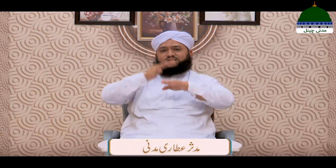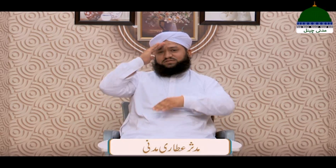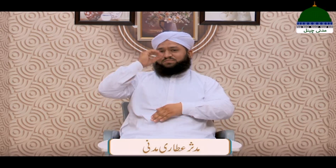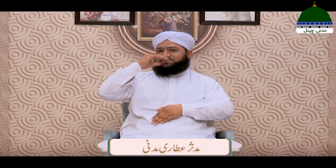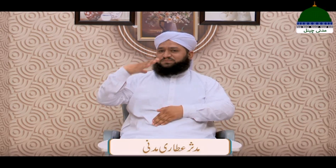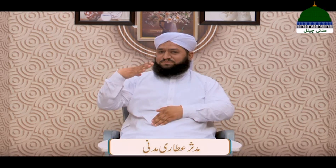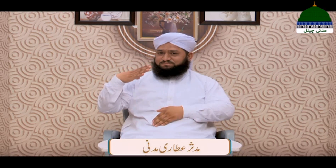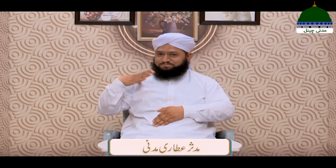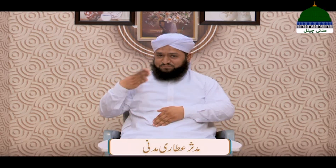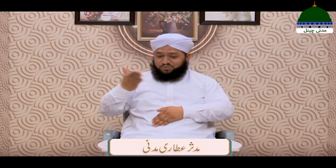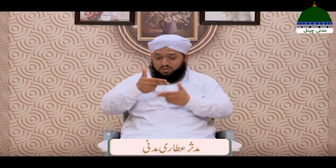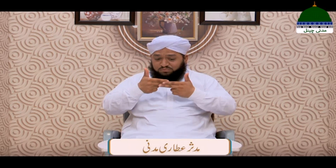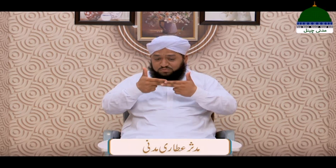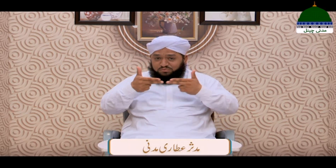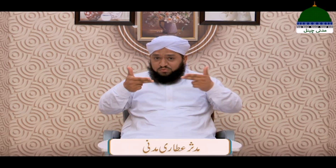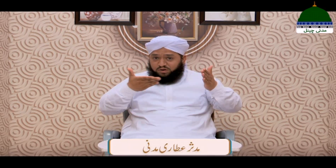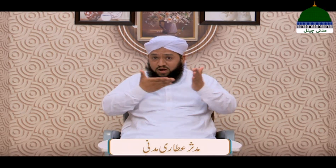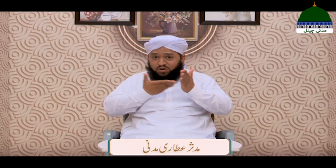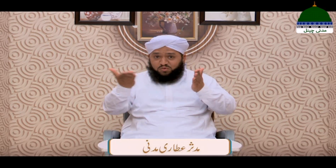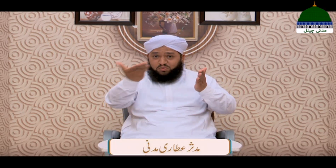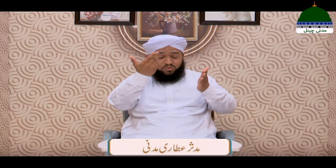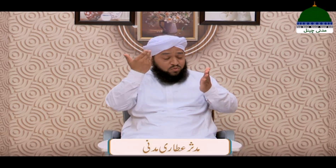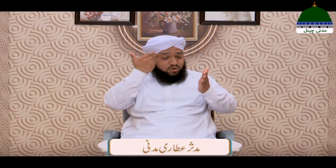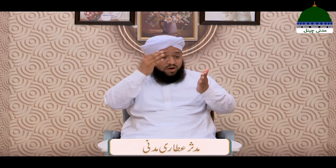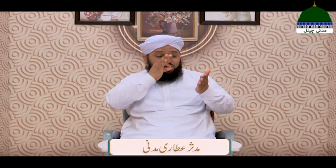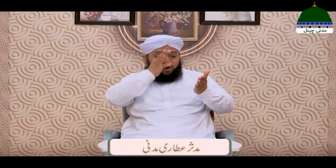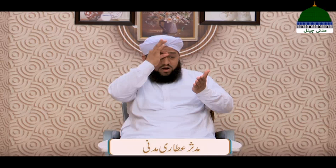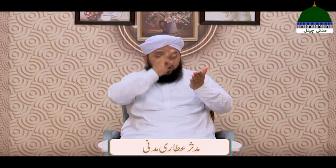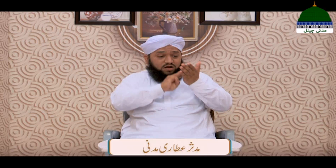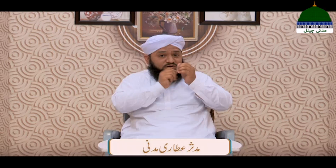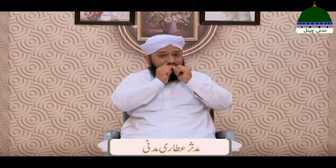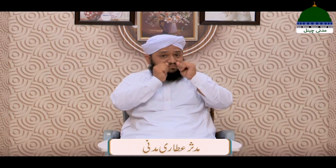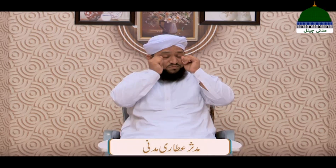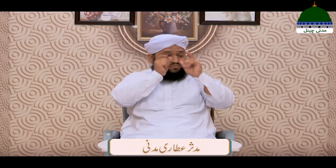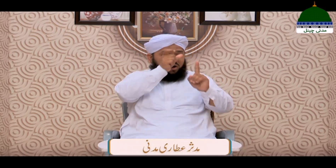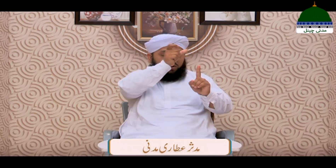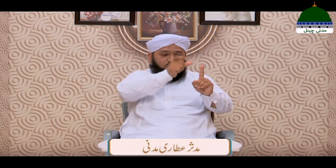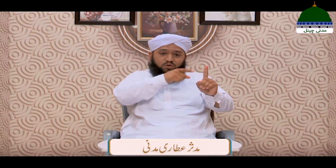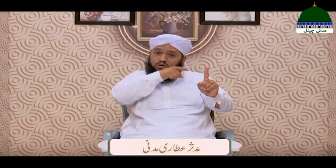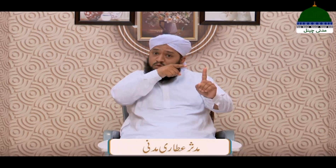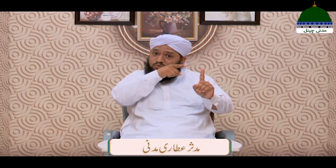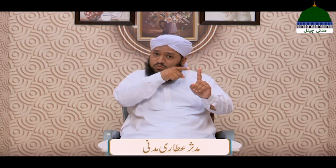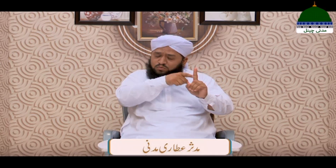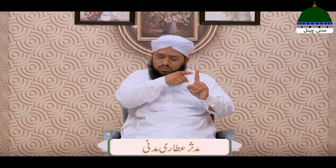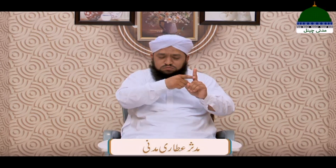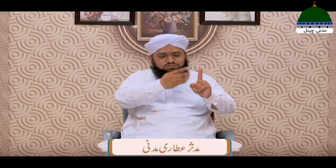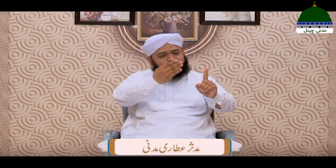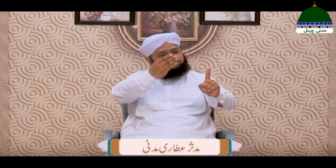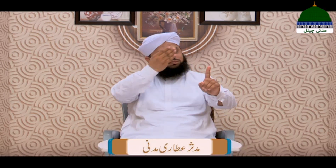اسلامی بھائیوں، ان واقعات سے ہمیں پیارے آقا صلی اللہ علیہ وآلہ وصحبہ وسلم کی یہ شان معلوم